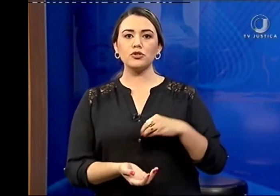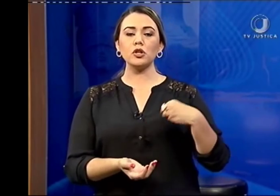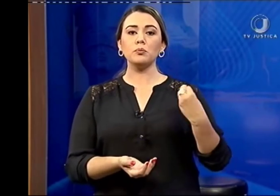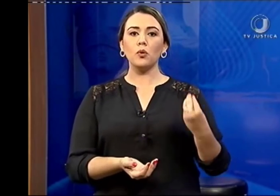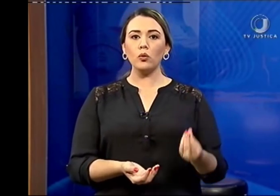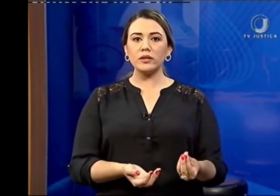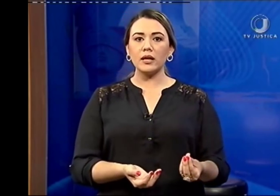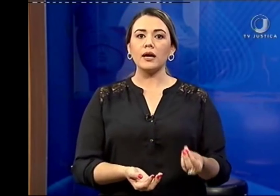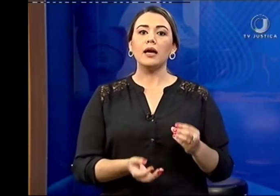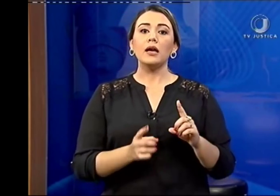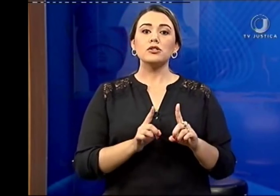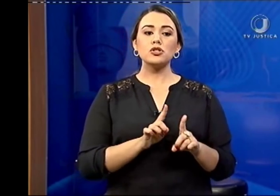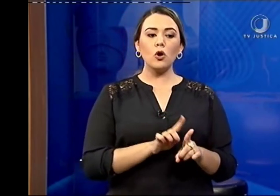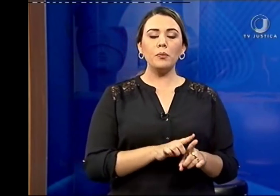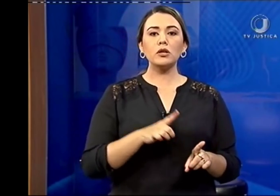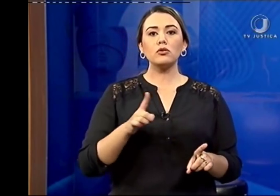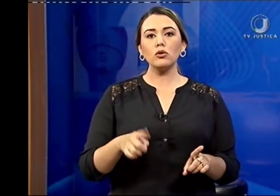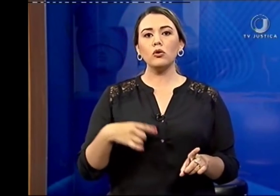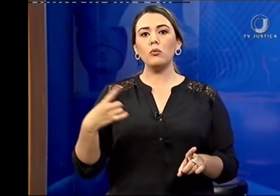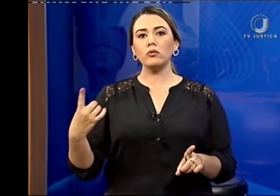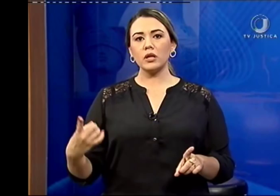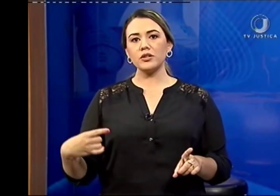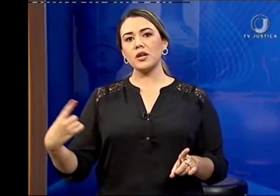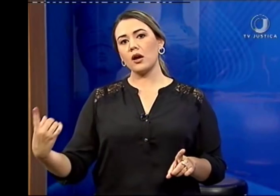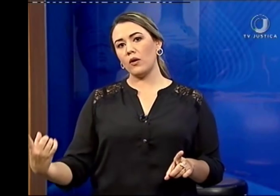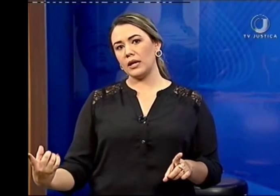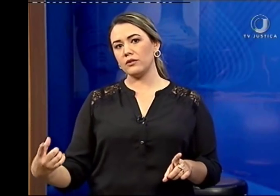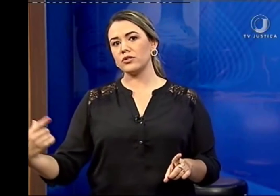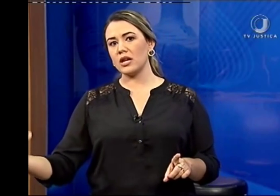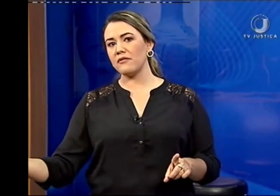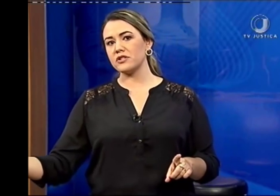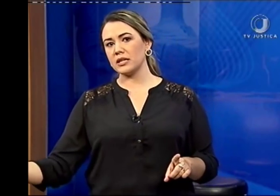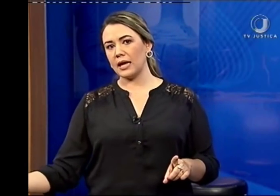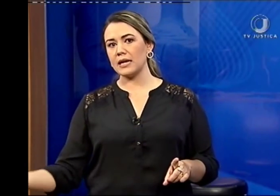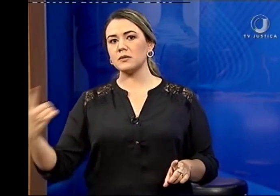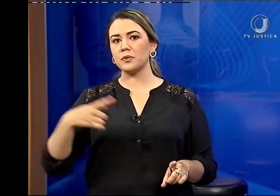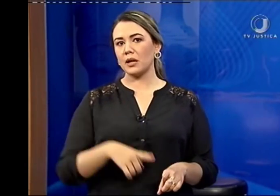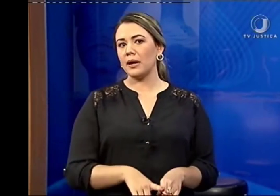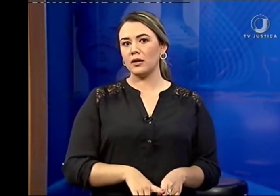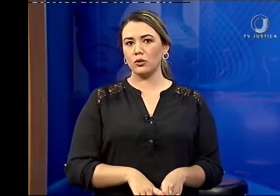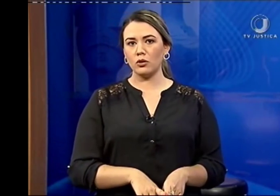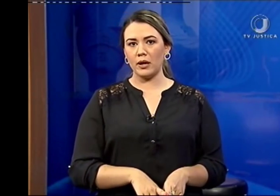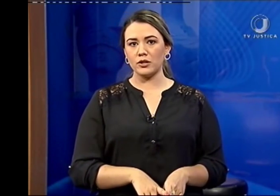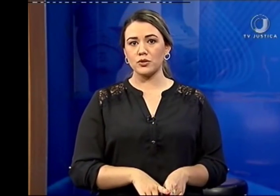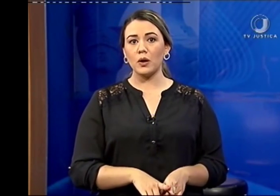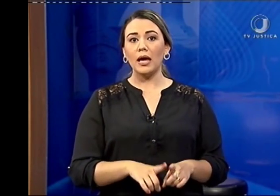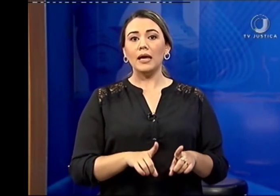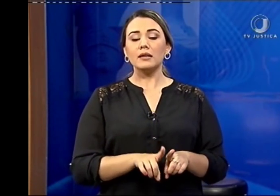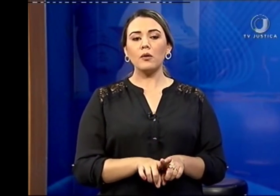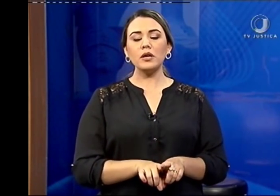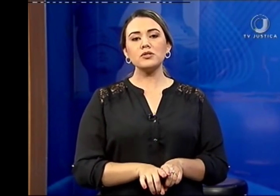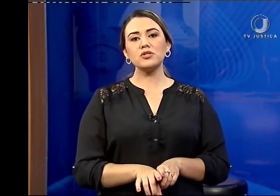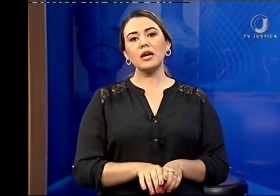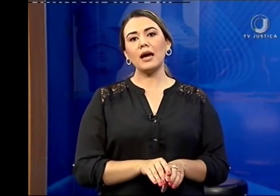de multa sobre todo o montante recolhido de FGTS para o trabalhador doméstico? Então, isso